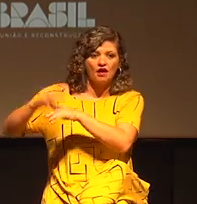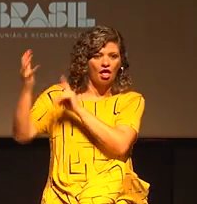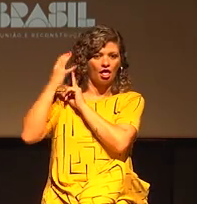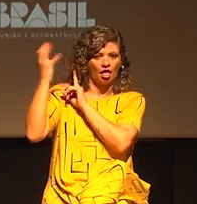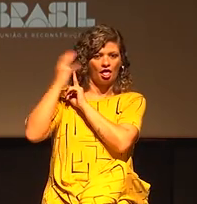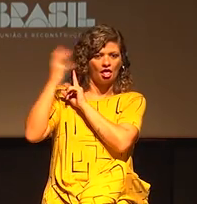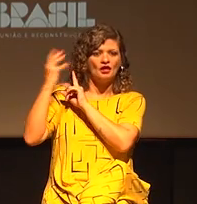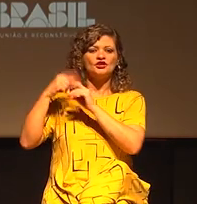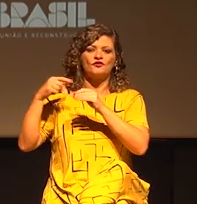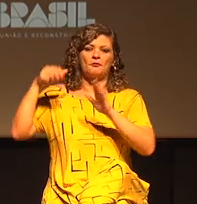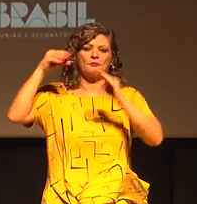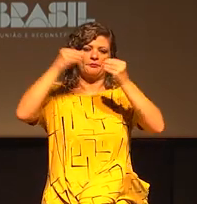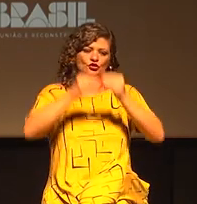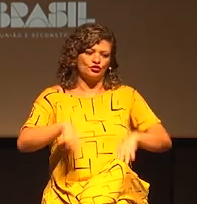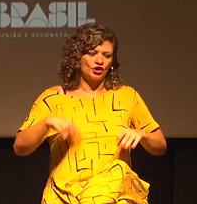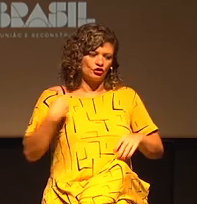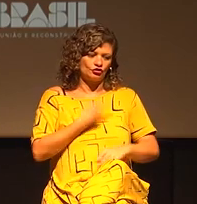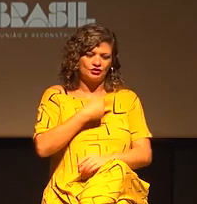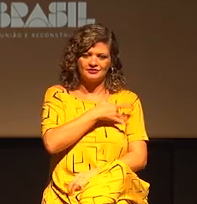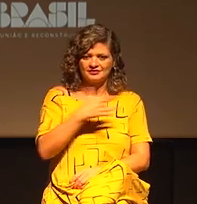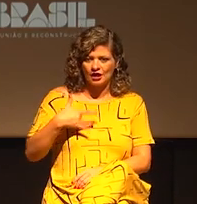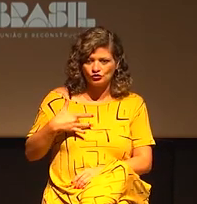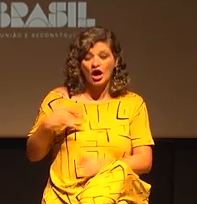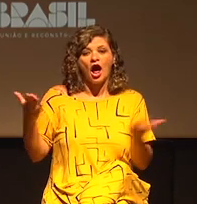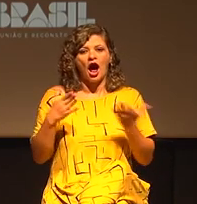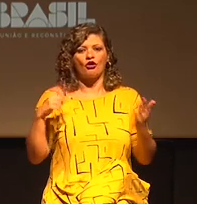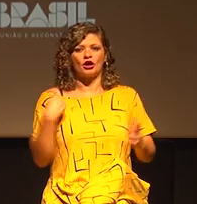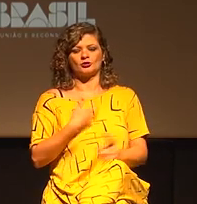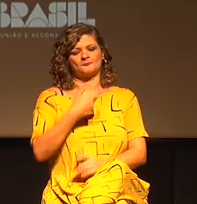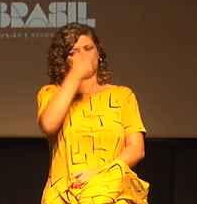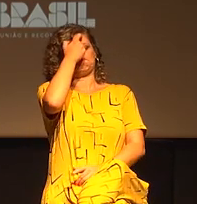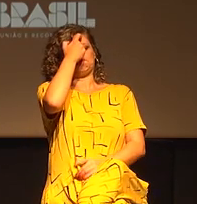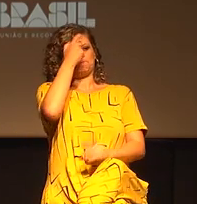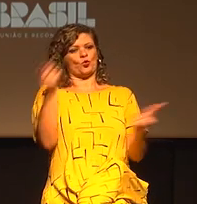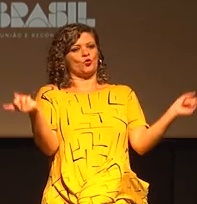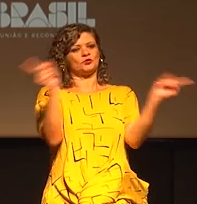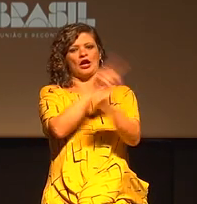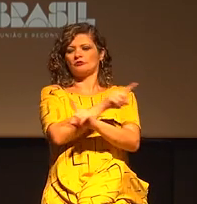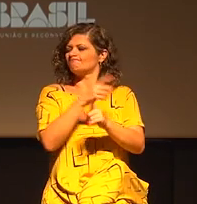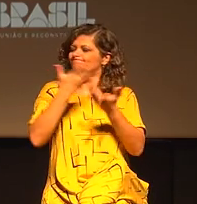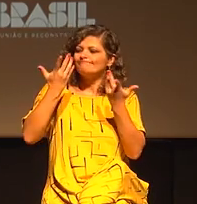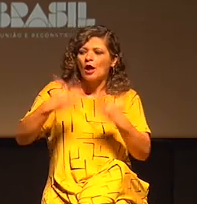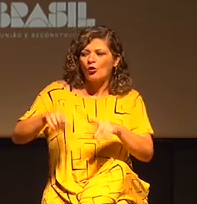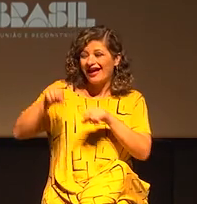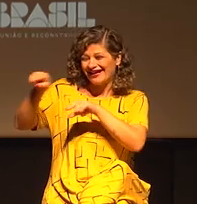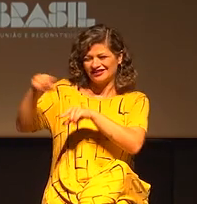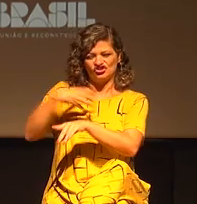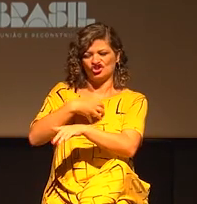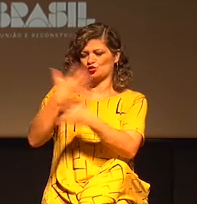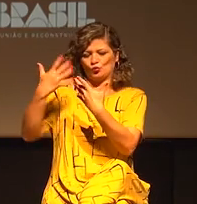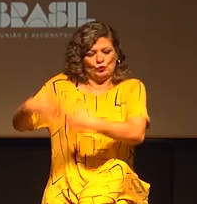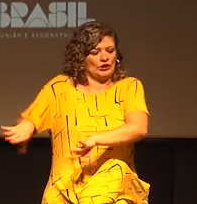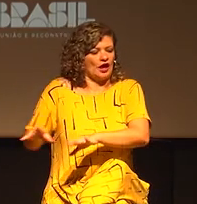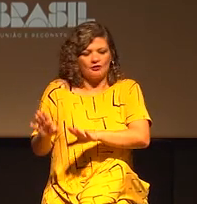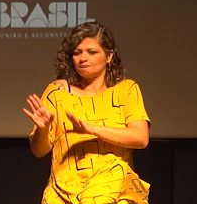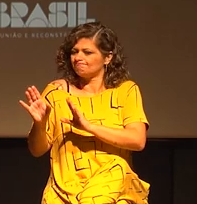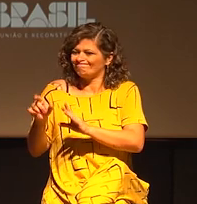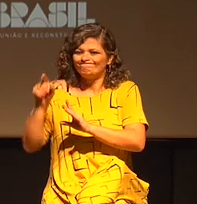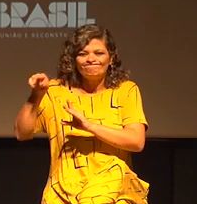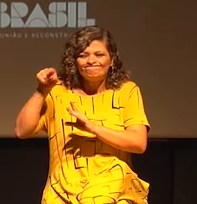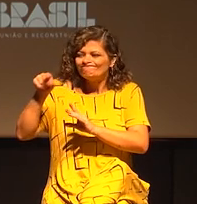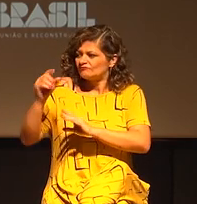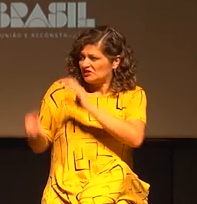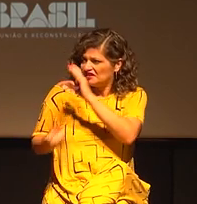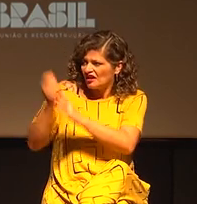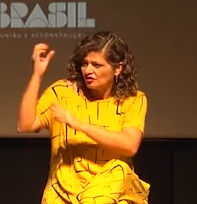afetando a nossa saúde e agora a gente tá num momento inverso que é de olhar e falar a gente não quer esse modelo de desenvolvimento que gerou essa